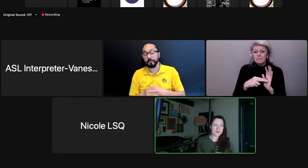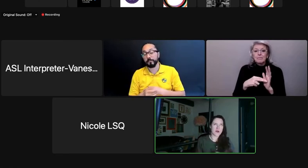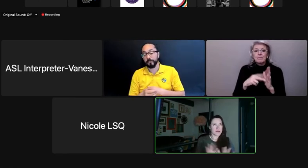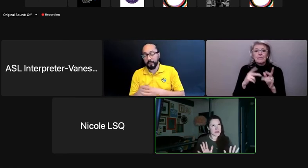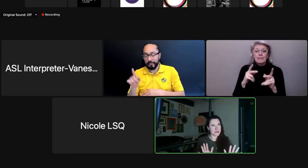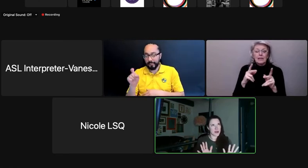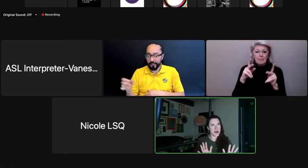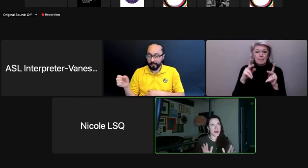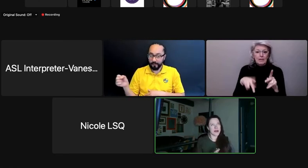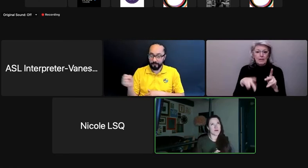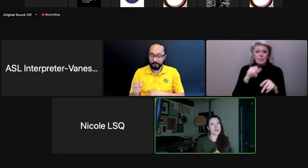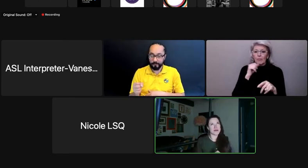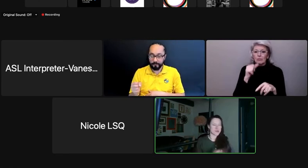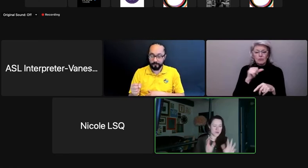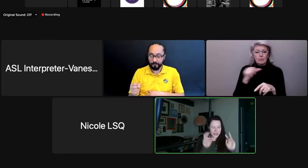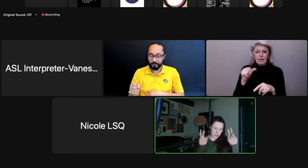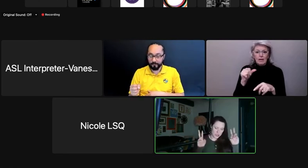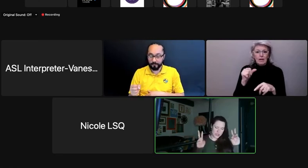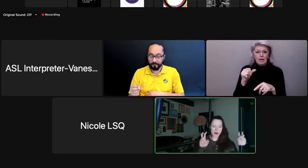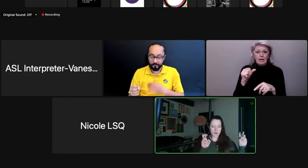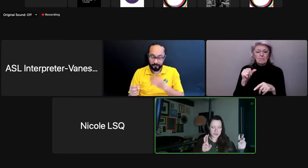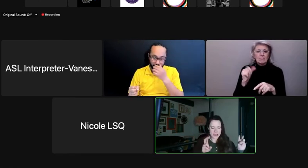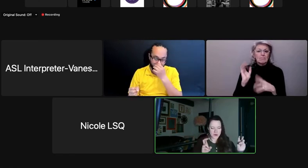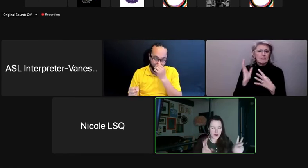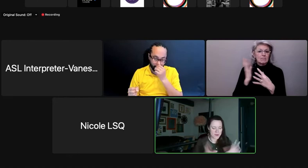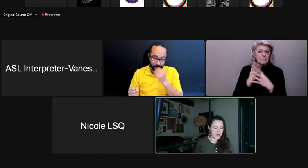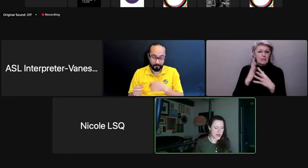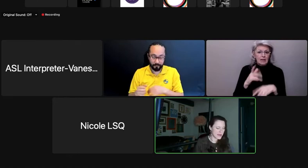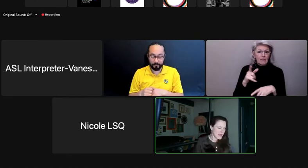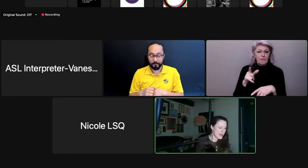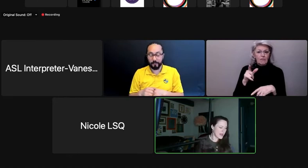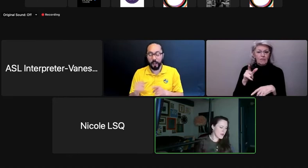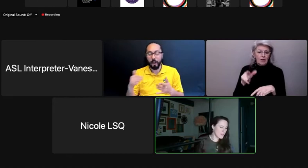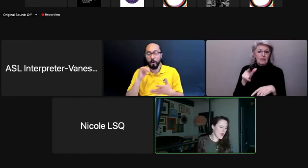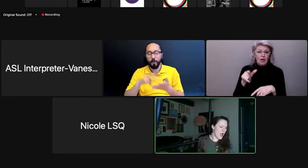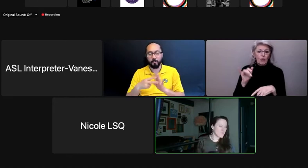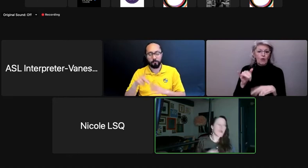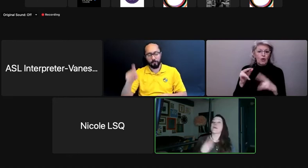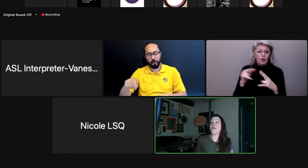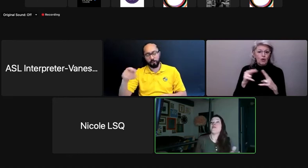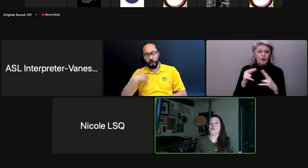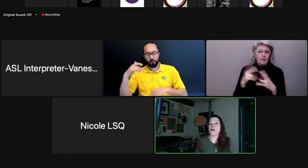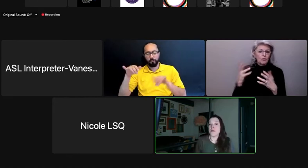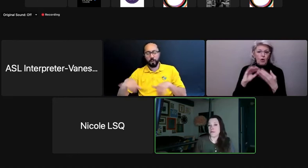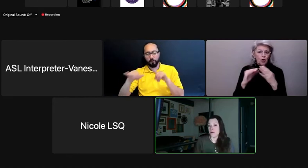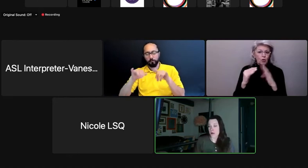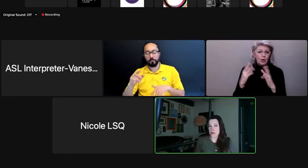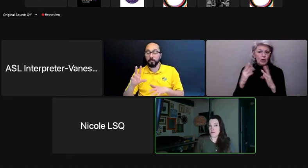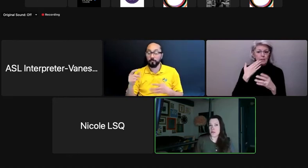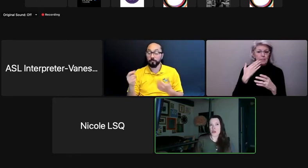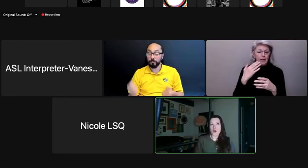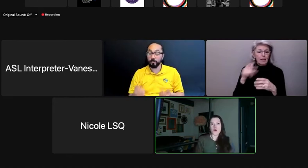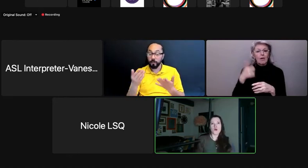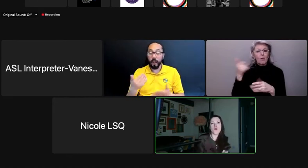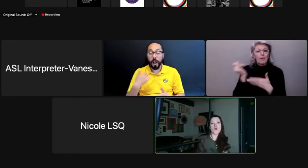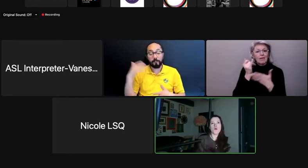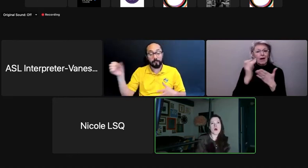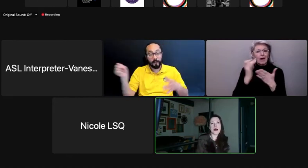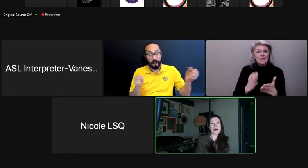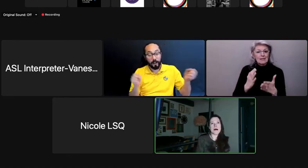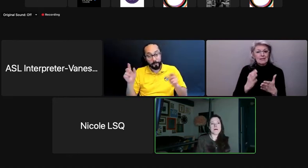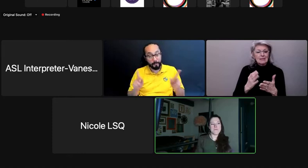non seulement des intervenants qui connaissent bien ces communautés mais d'autres artistes